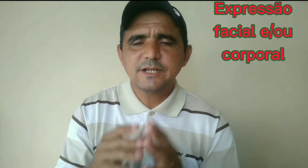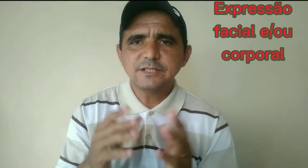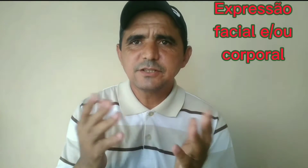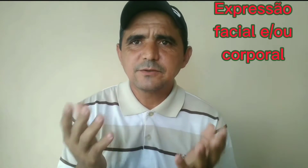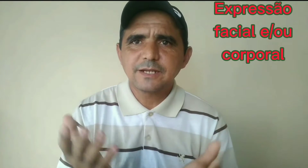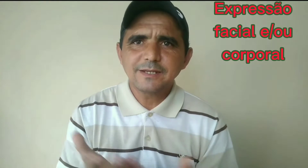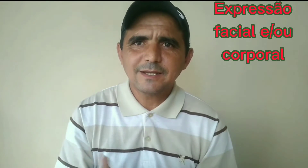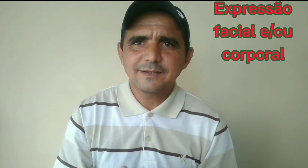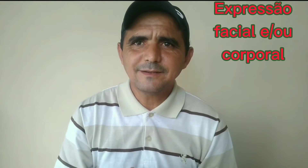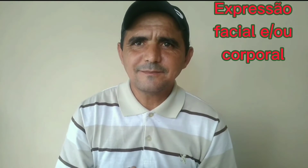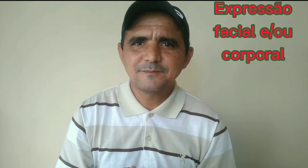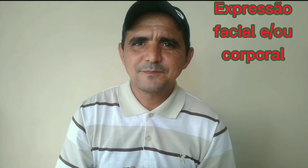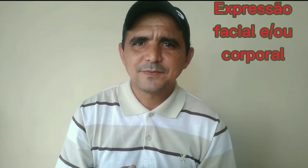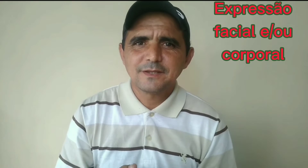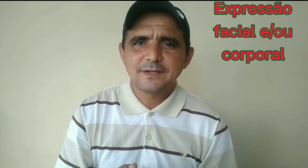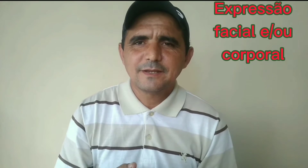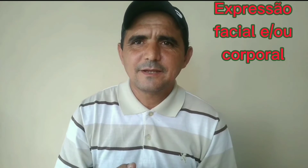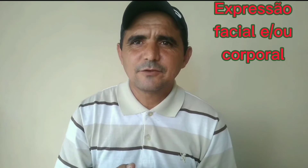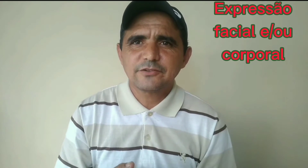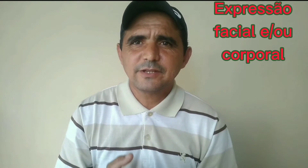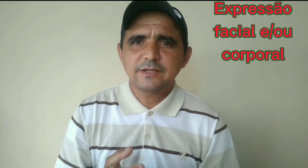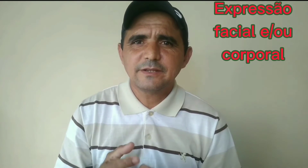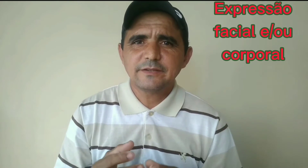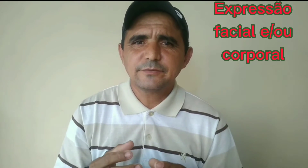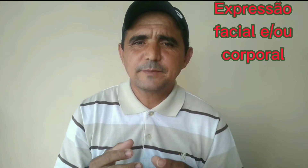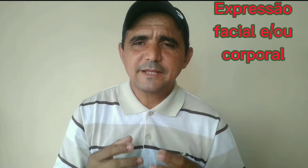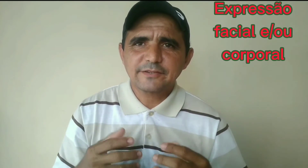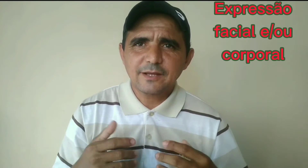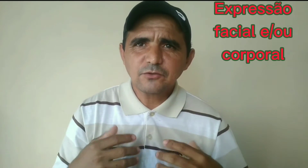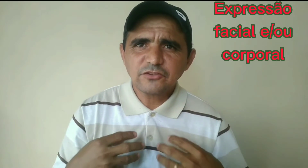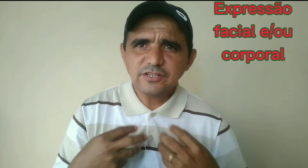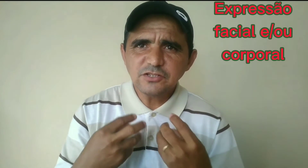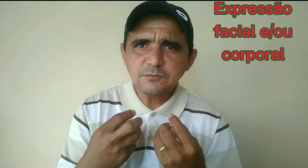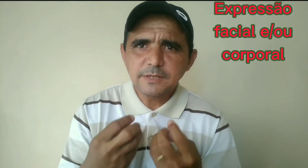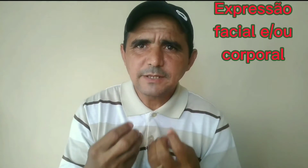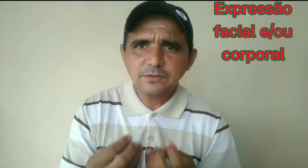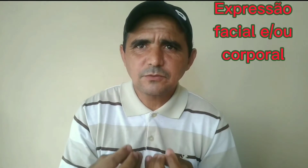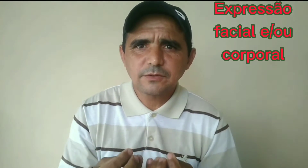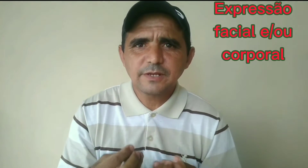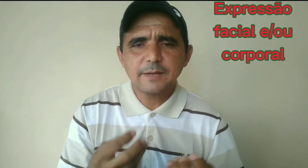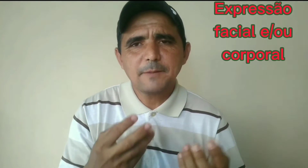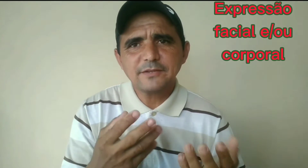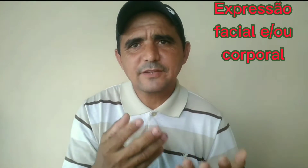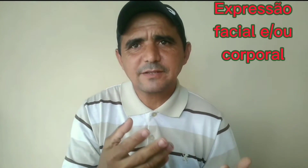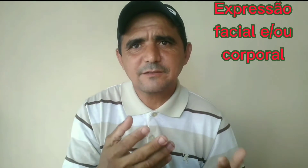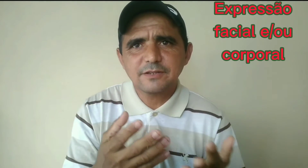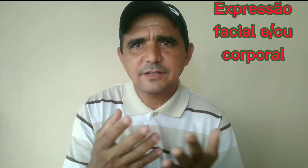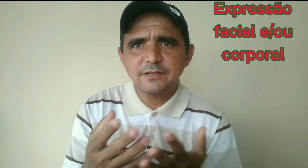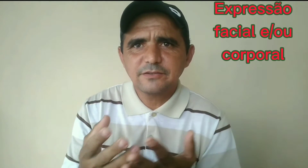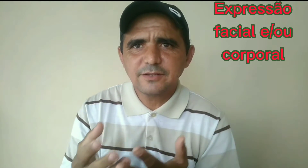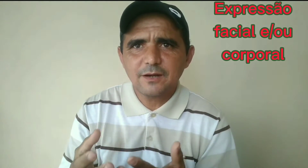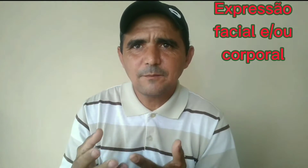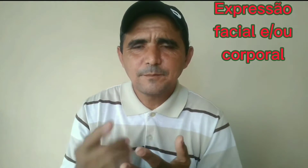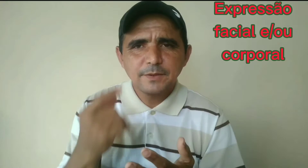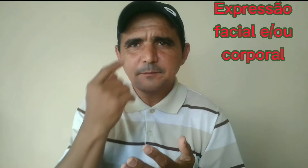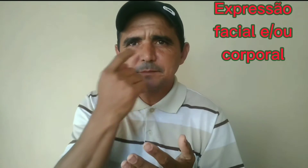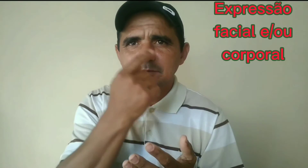já indica o que é, né? É você expressar o sentimento que quer passar através daquele sinal pelo